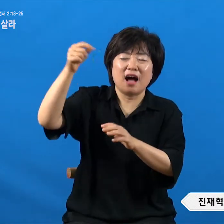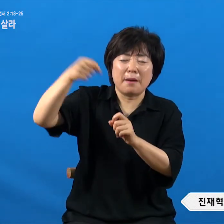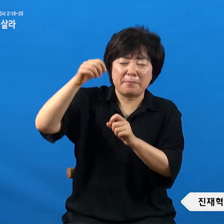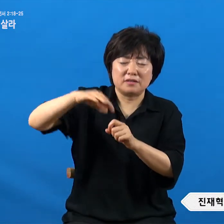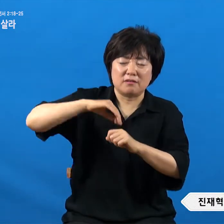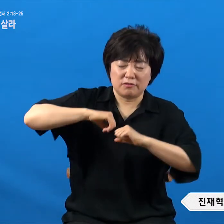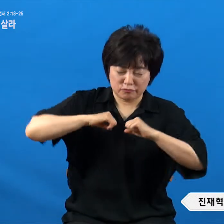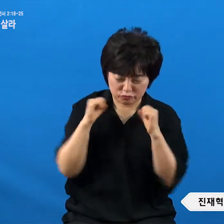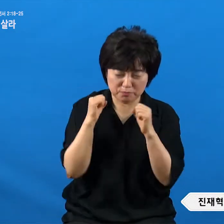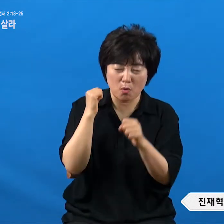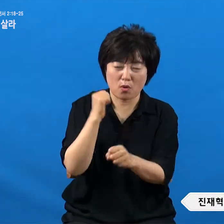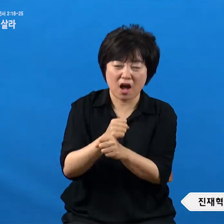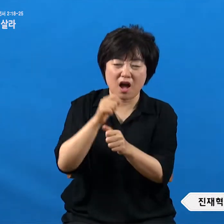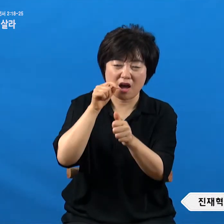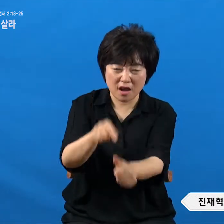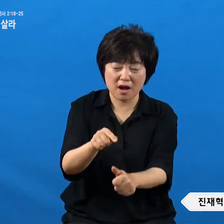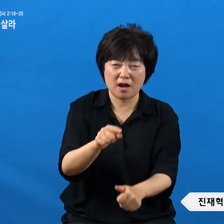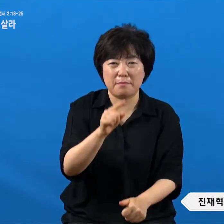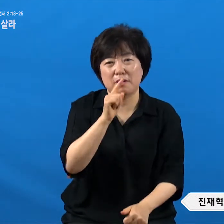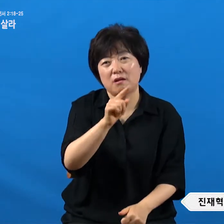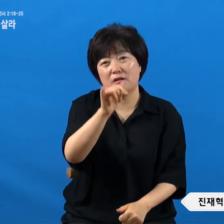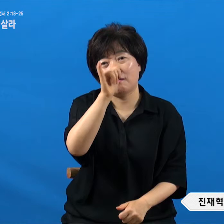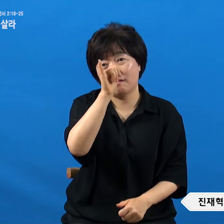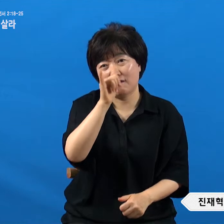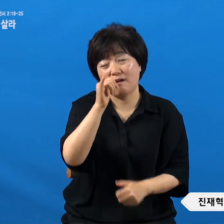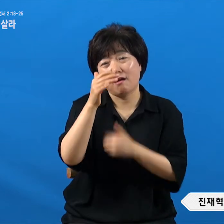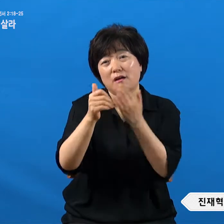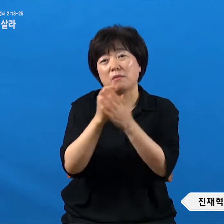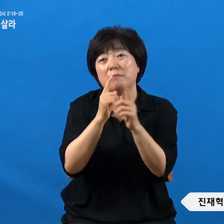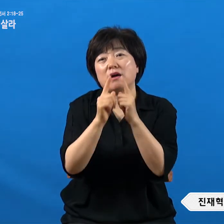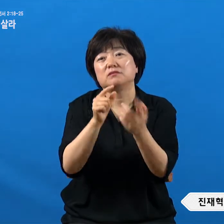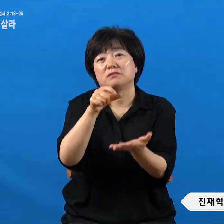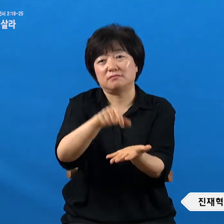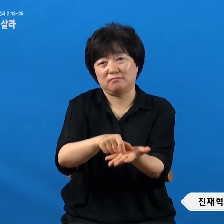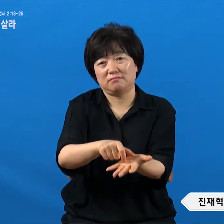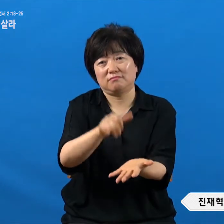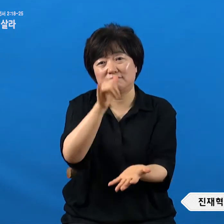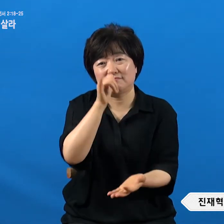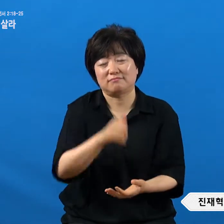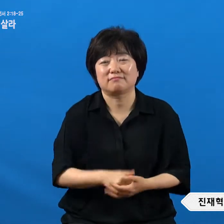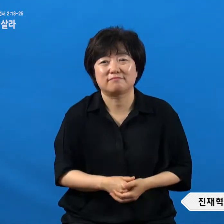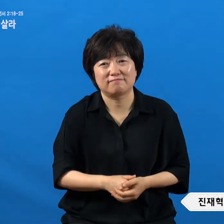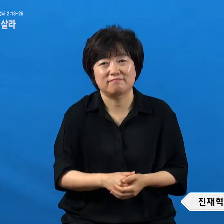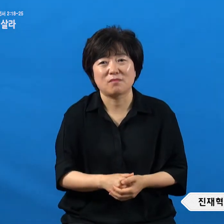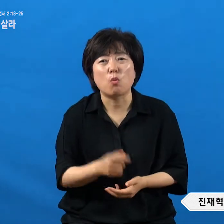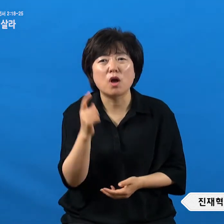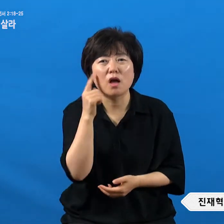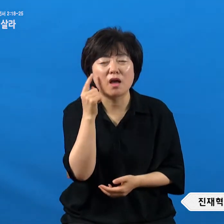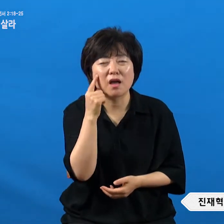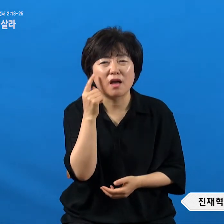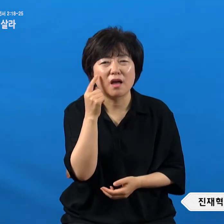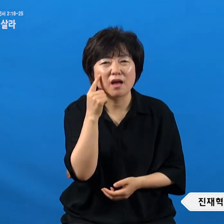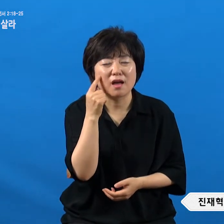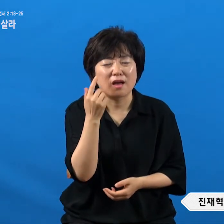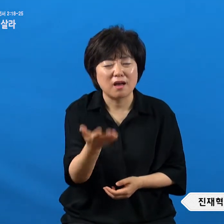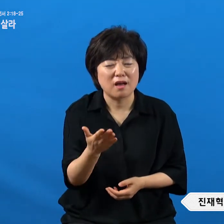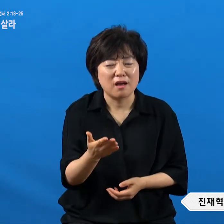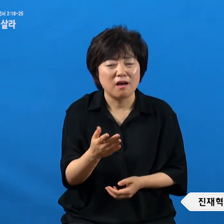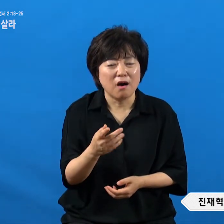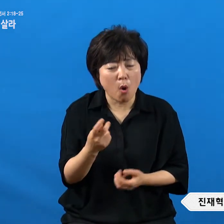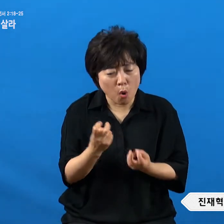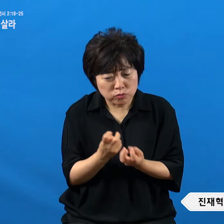자들에게 순복하라 라고 말씀하고 있는 하나님의 말씀을 봅니다. 왜 그래야